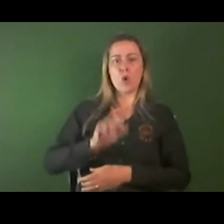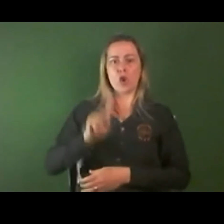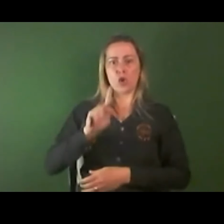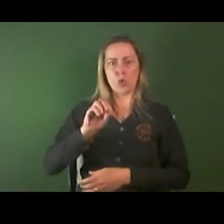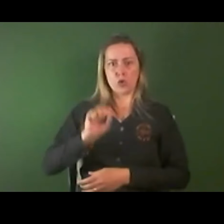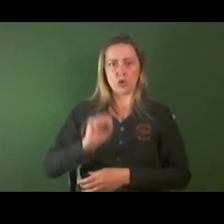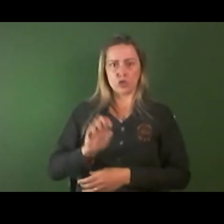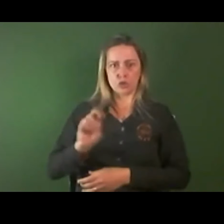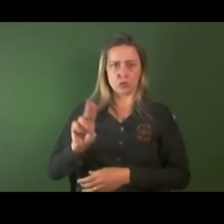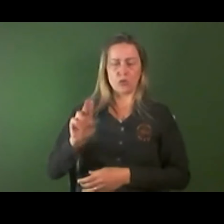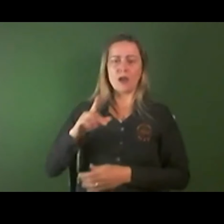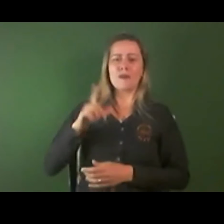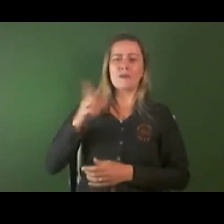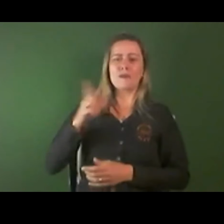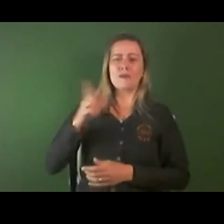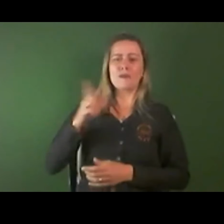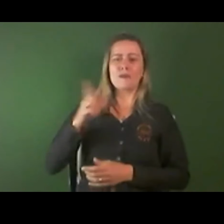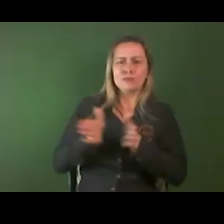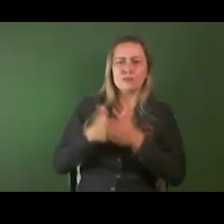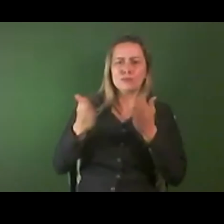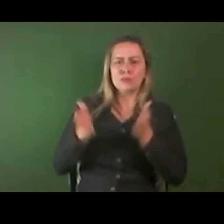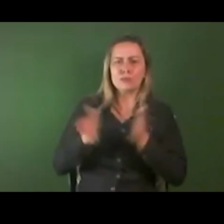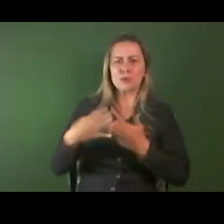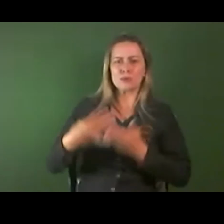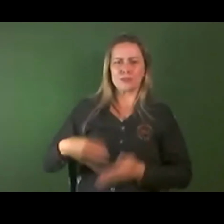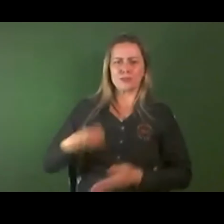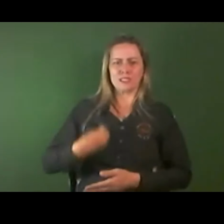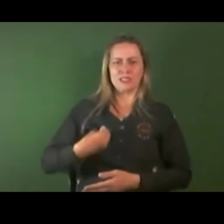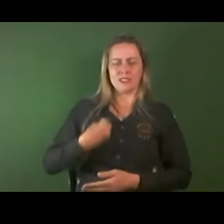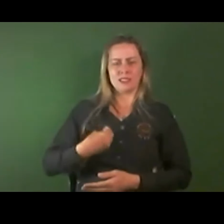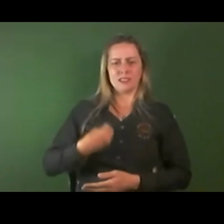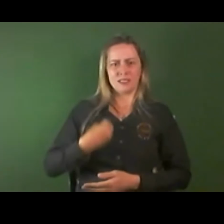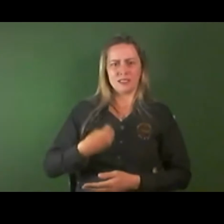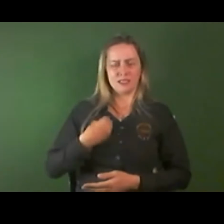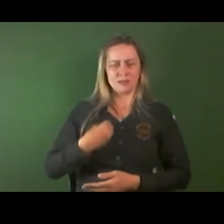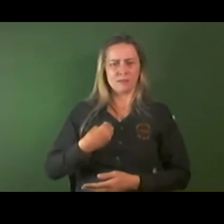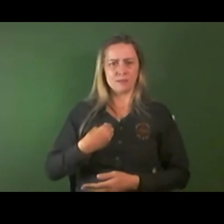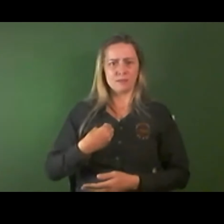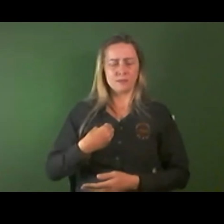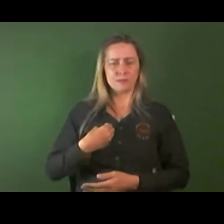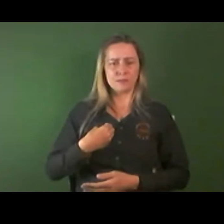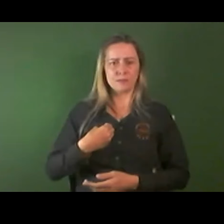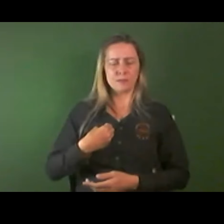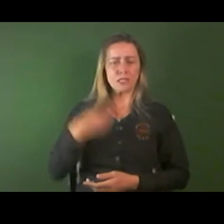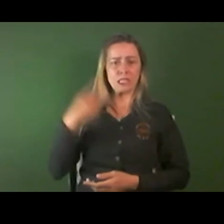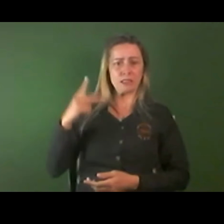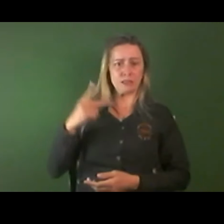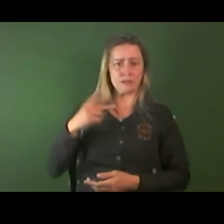extremamente pobre e vivia uma vida muito